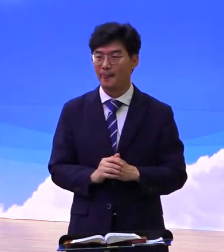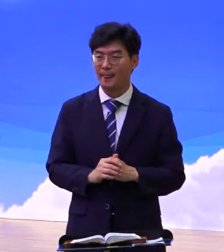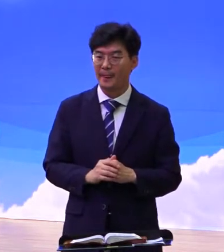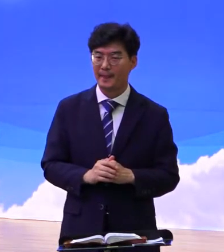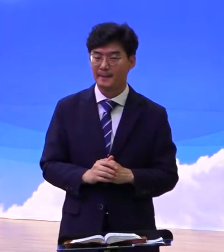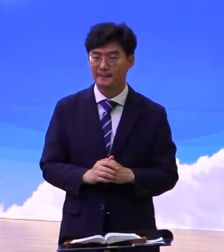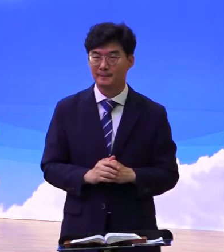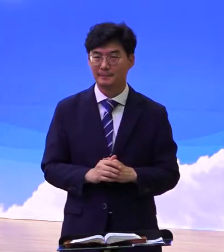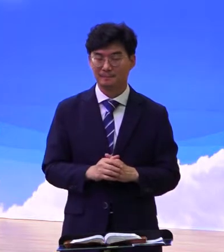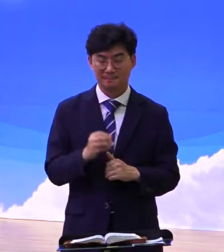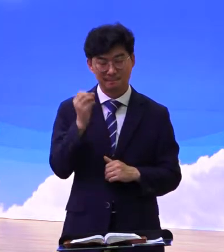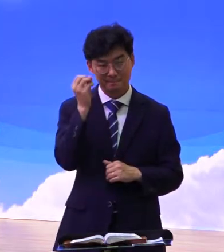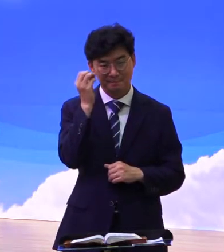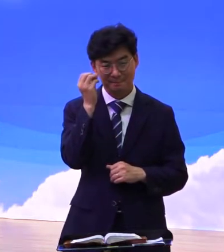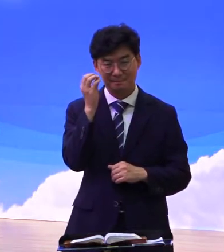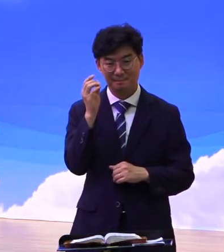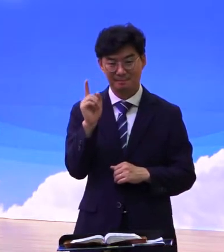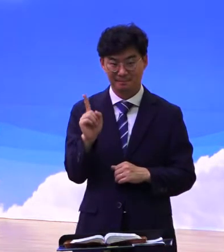이 특이함은